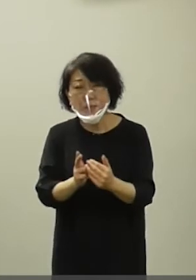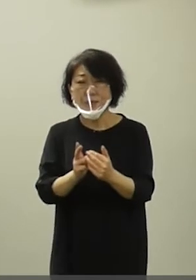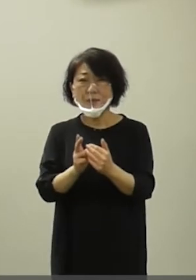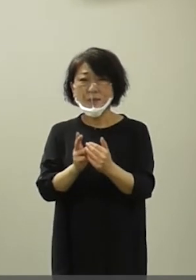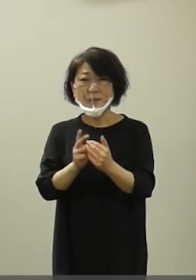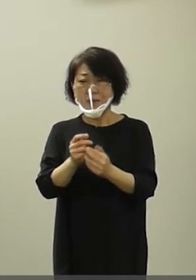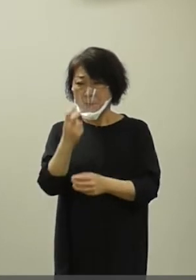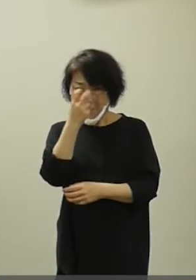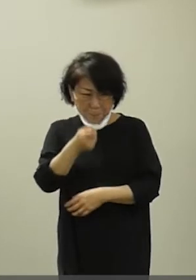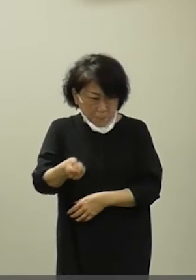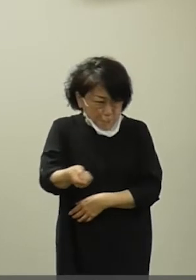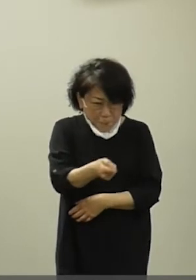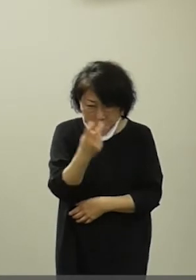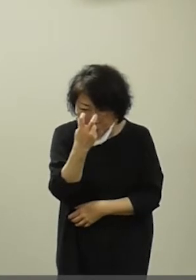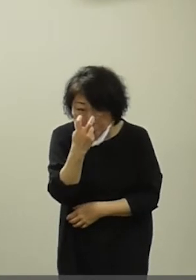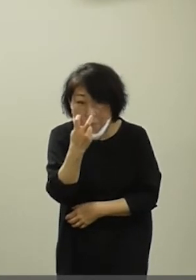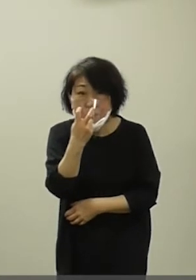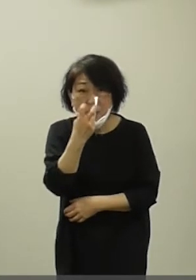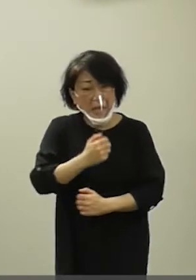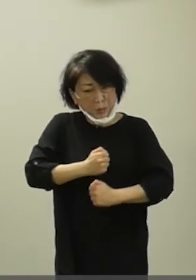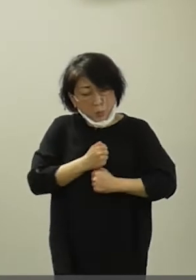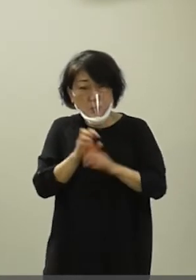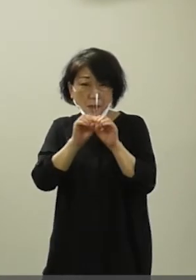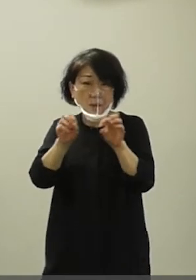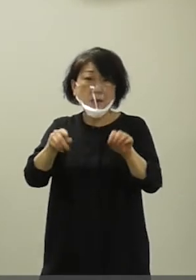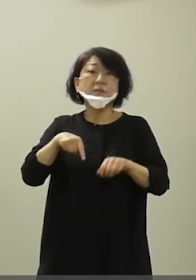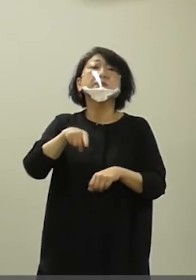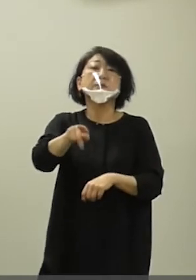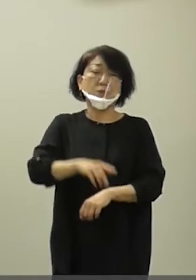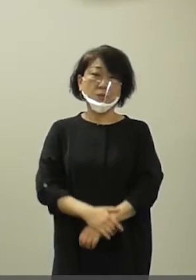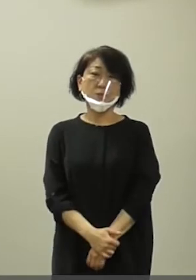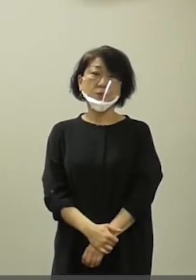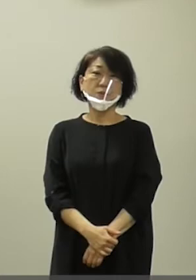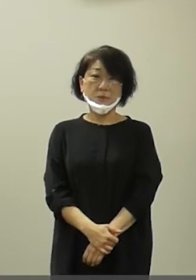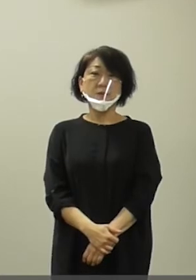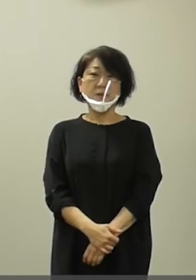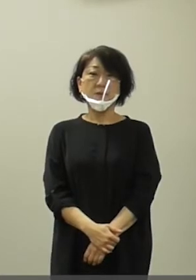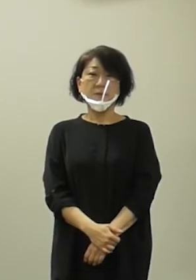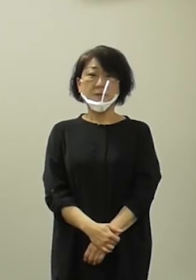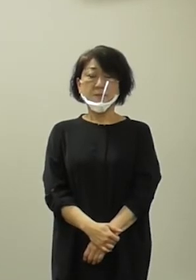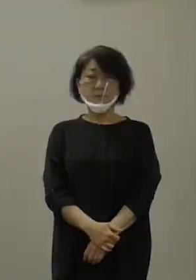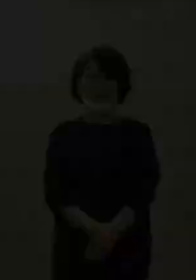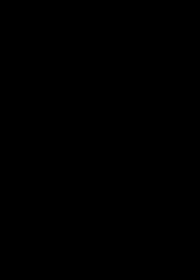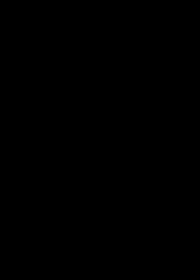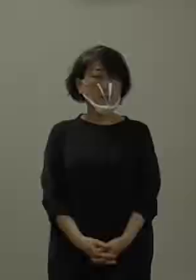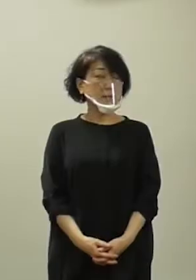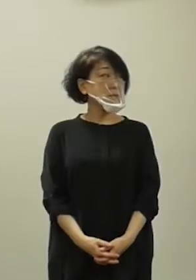て医療者への注意喚起は行っていきたいということでございます